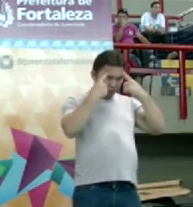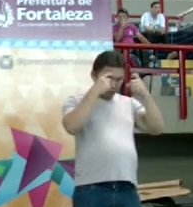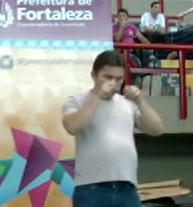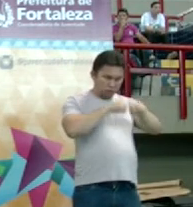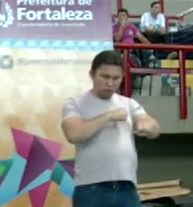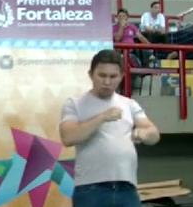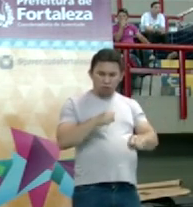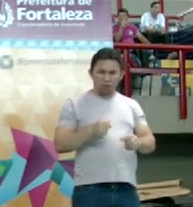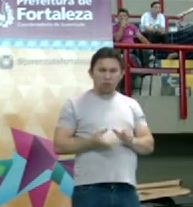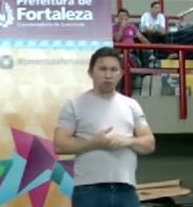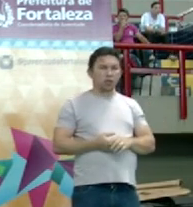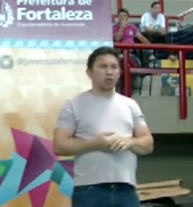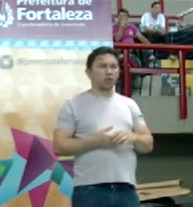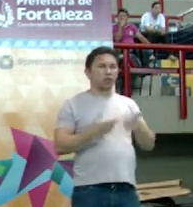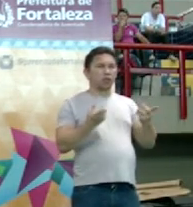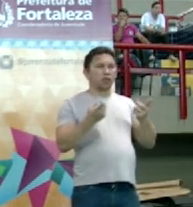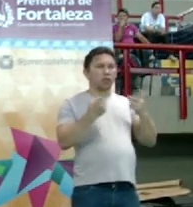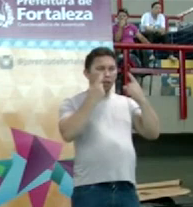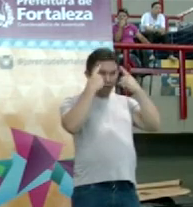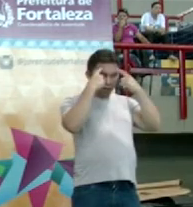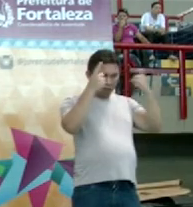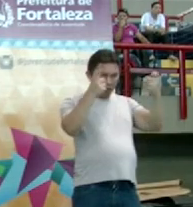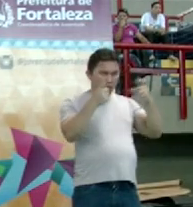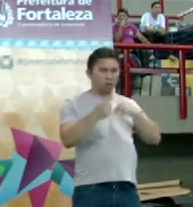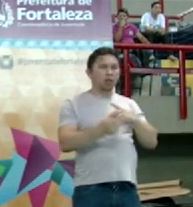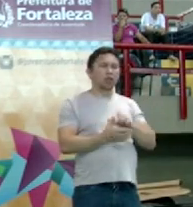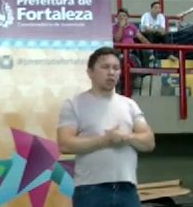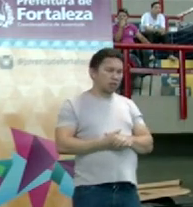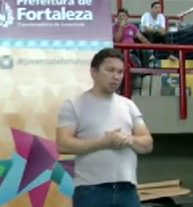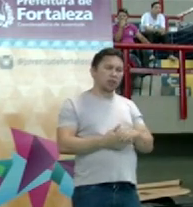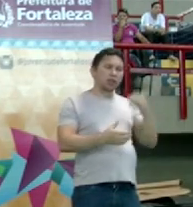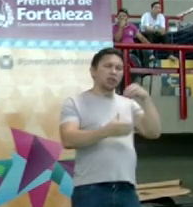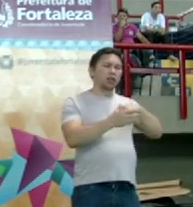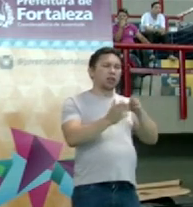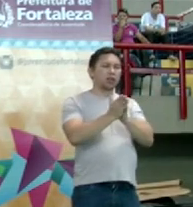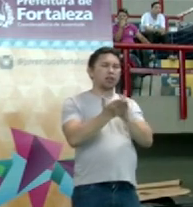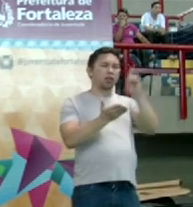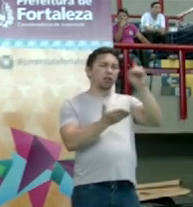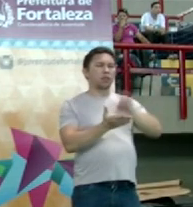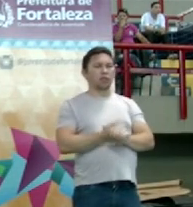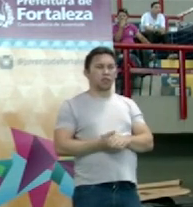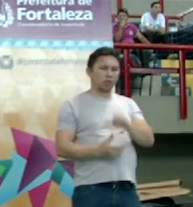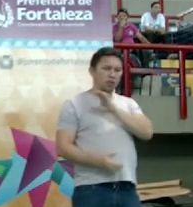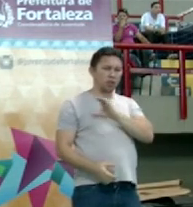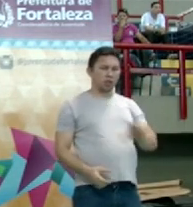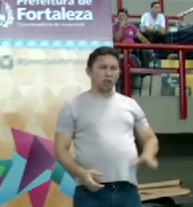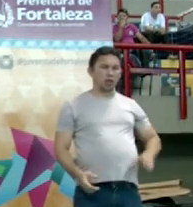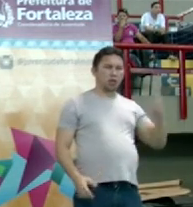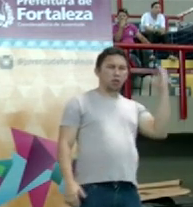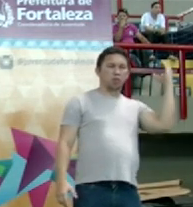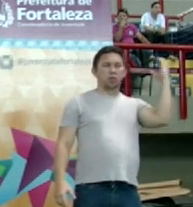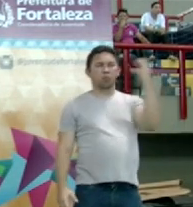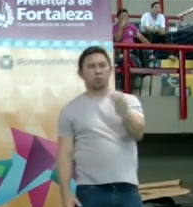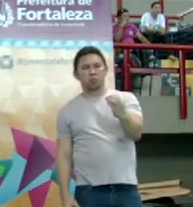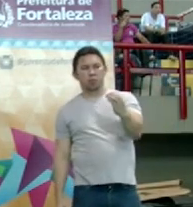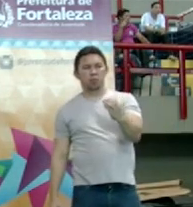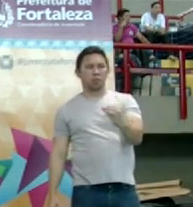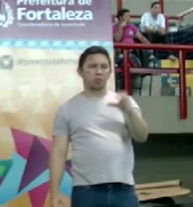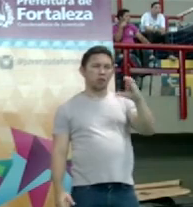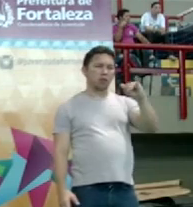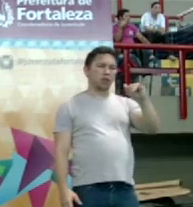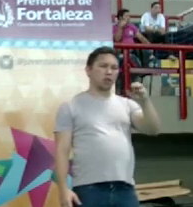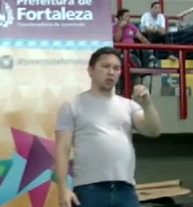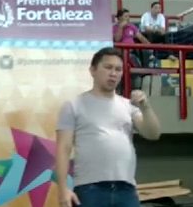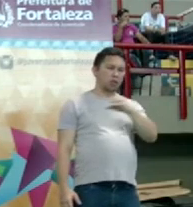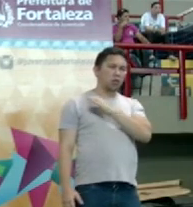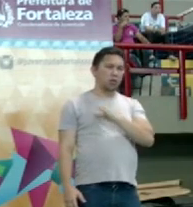violência. A violência é bíblica, gente. Está lá no primeiro livro de Gênesis. Caim matou Abel, um irmão matou outro.